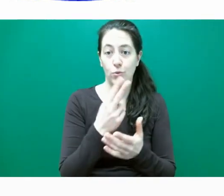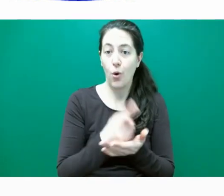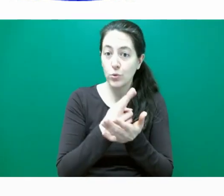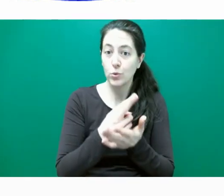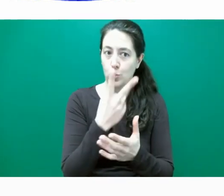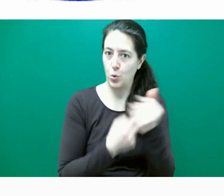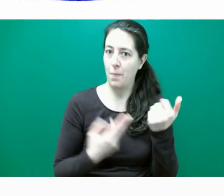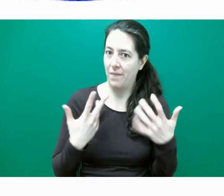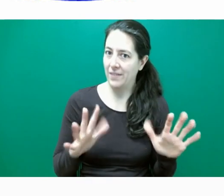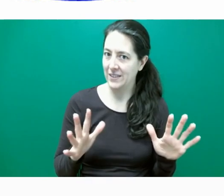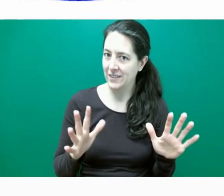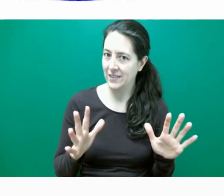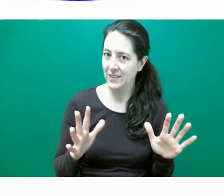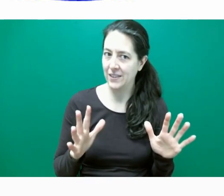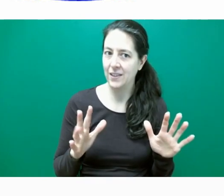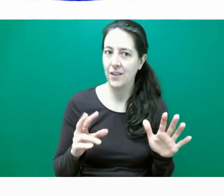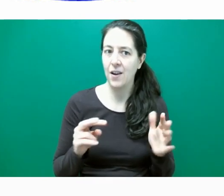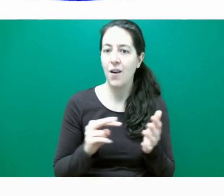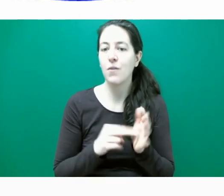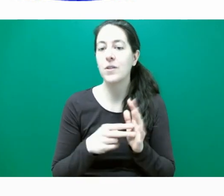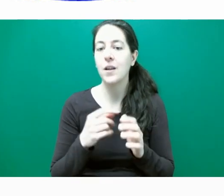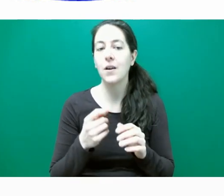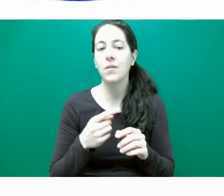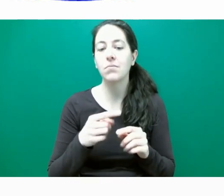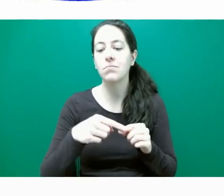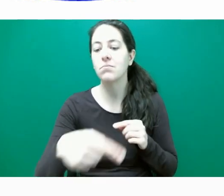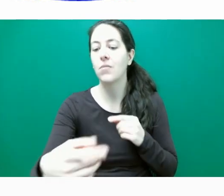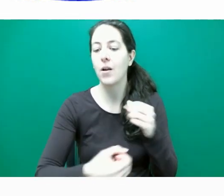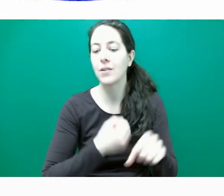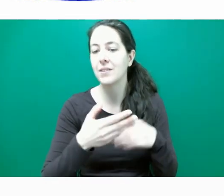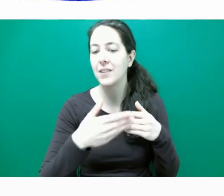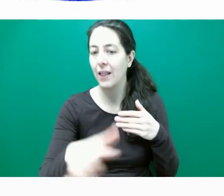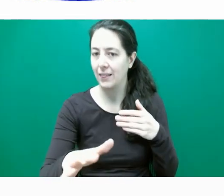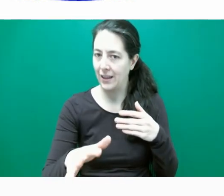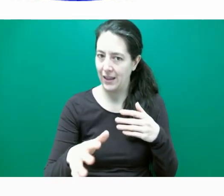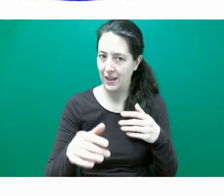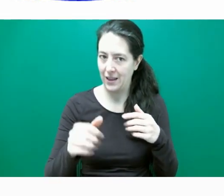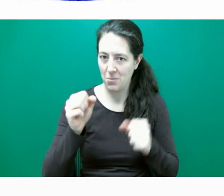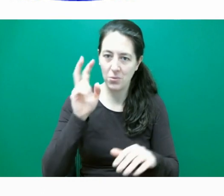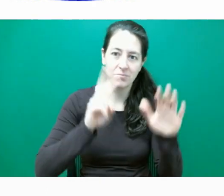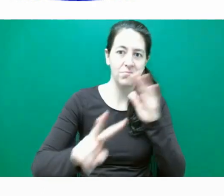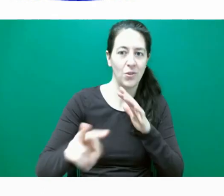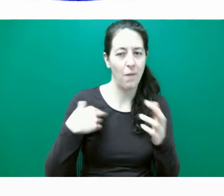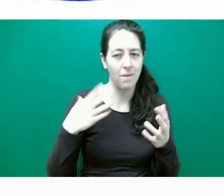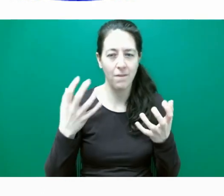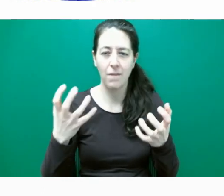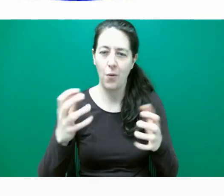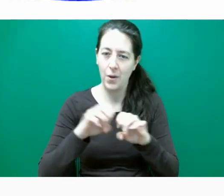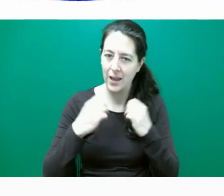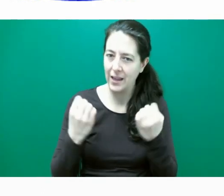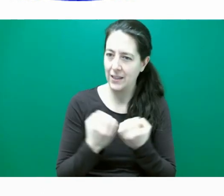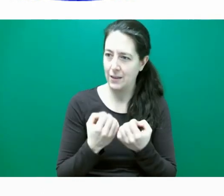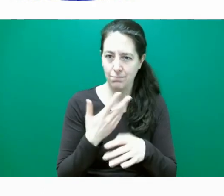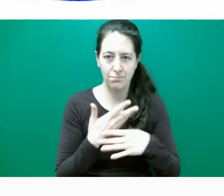ressembler au cours des prochaines années. C'est ça qu'on souhaite, une équipe vraiment qui va pouvoir être disposée à répondre